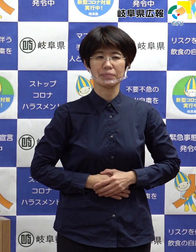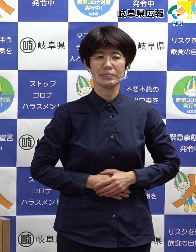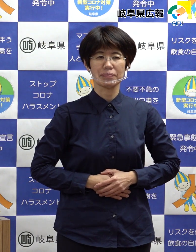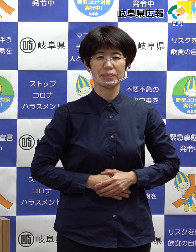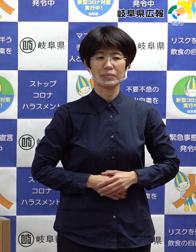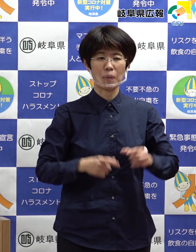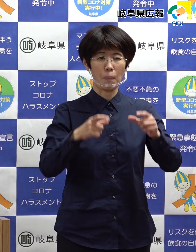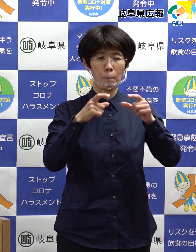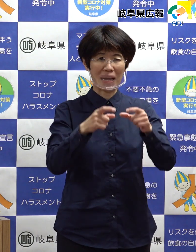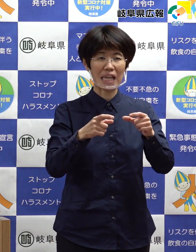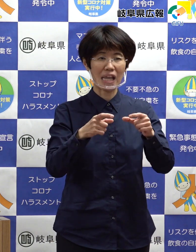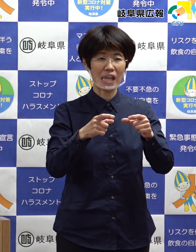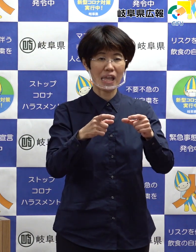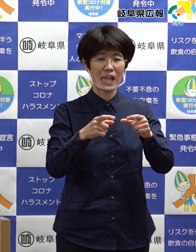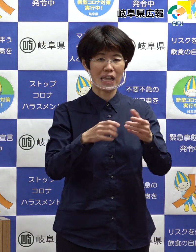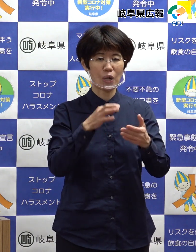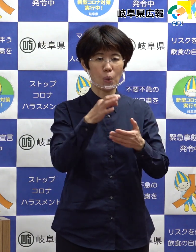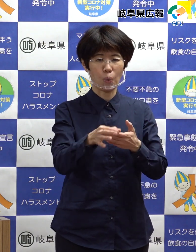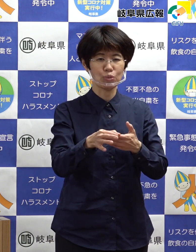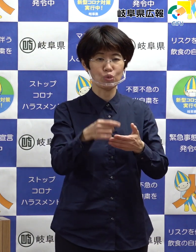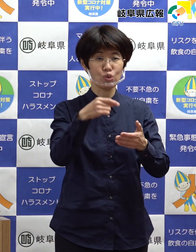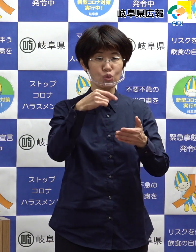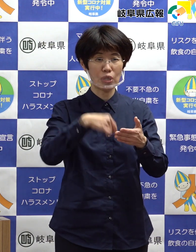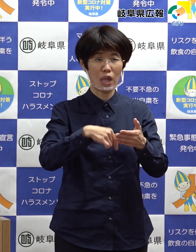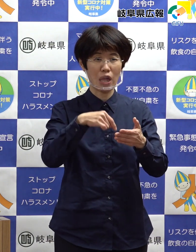この馬券購入についてですね、